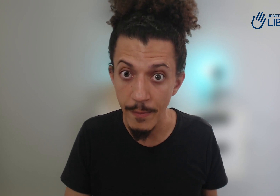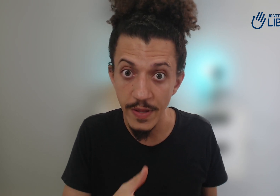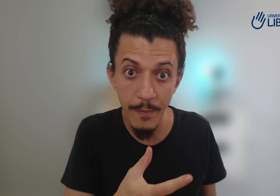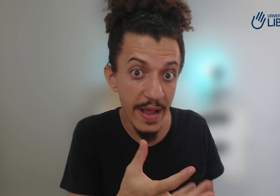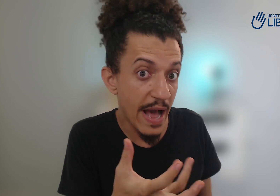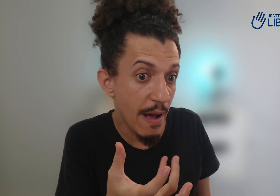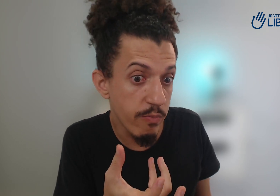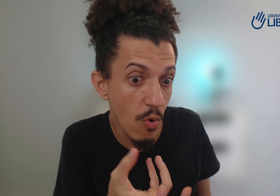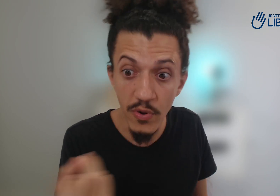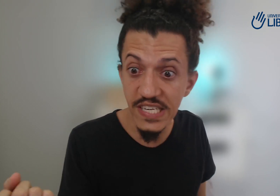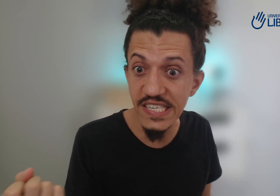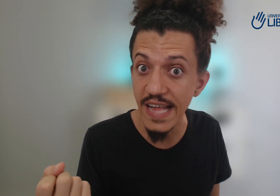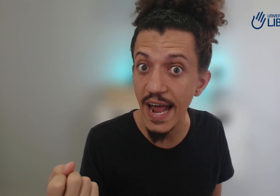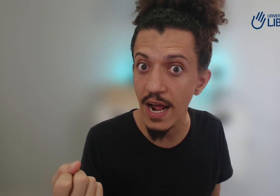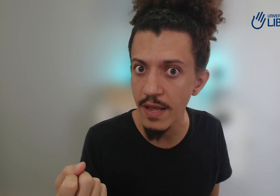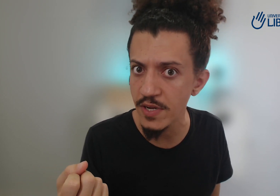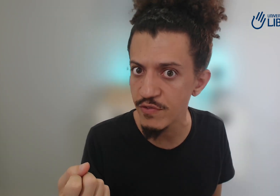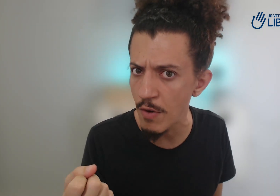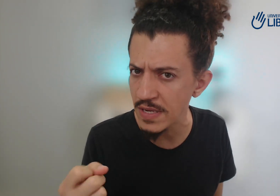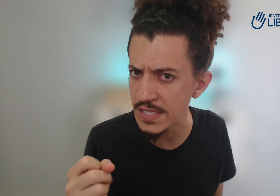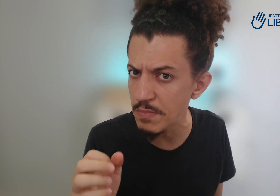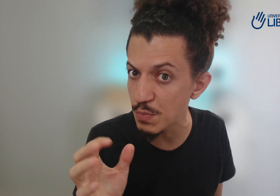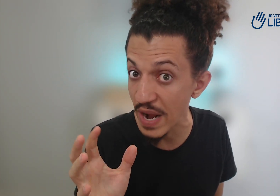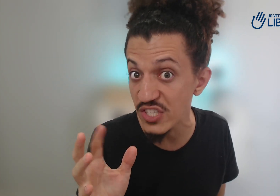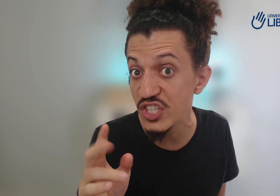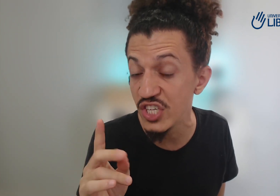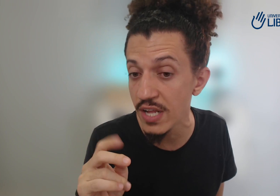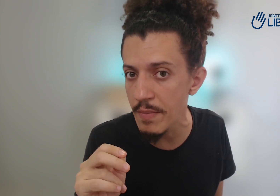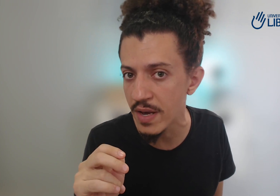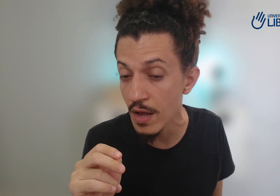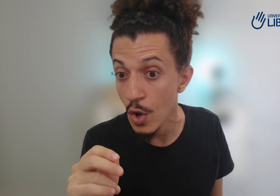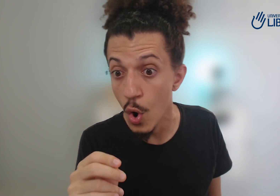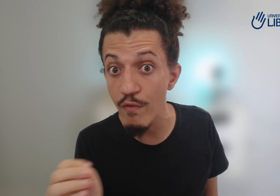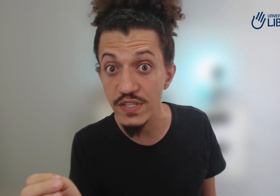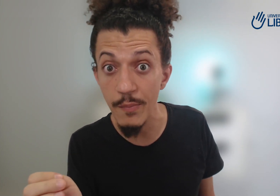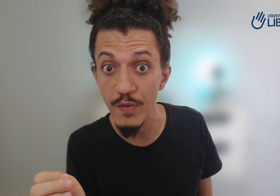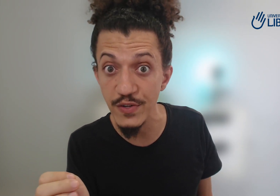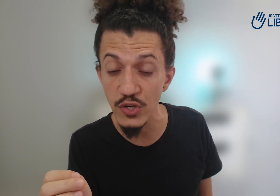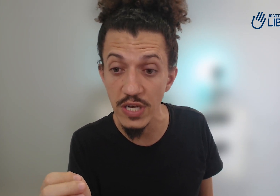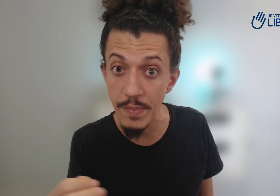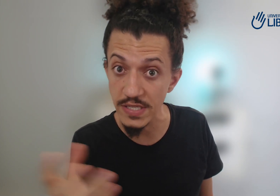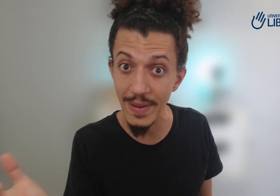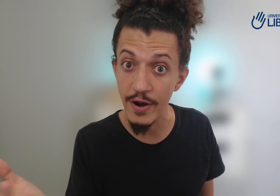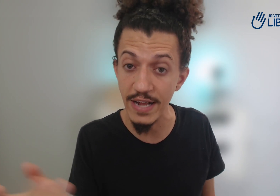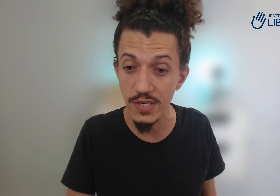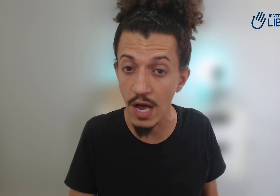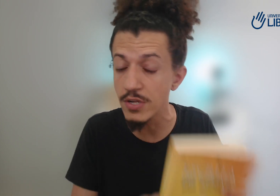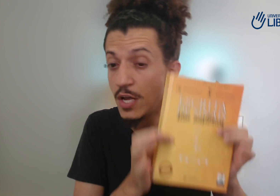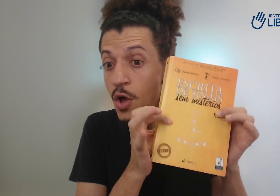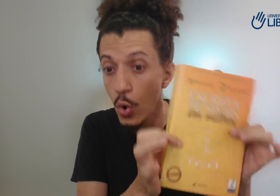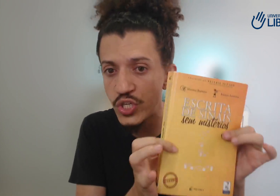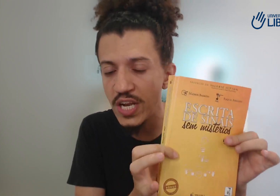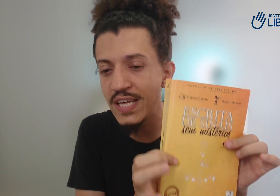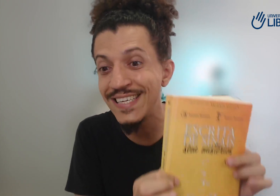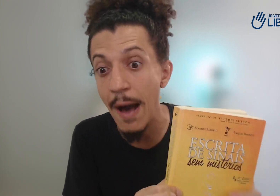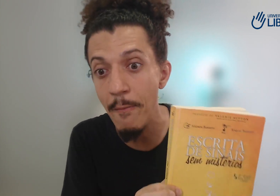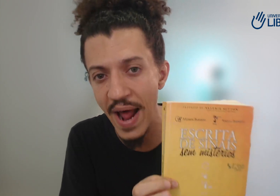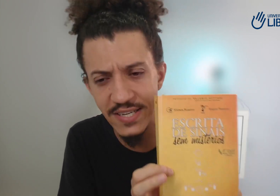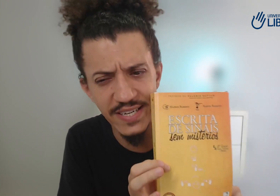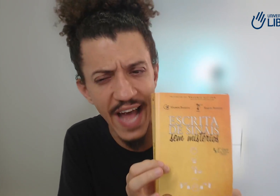poder pegar como ensinar a Libras de forma simples, prática e dinâmica, ou você é professor de Libras, quer melhorar suas aulas, utilize a prática da